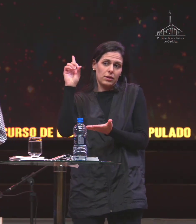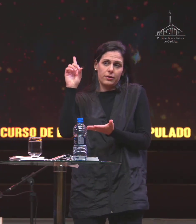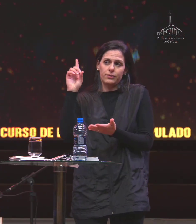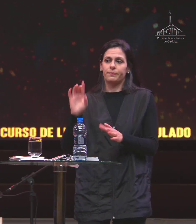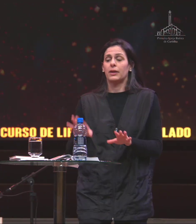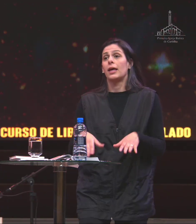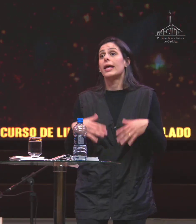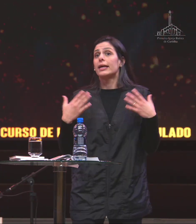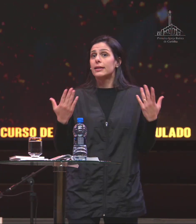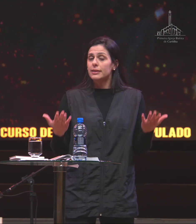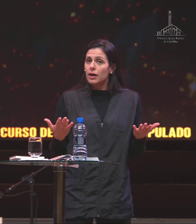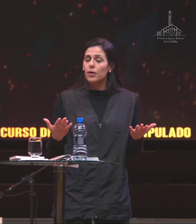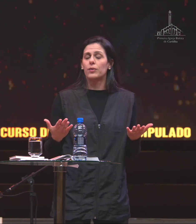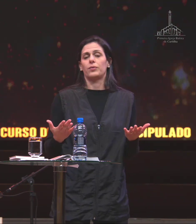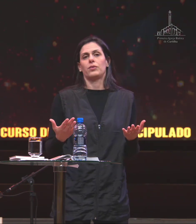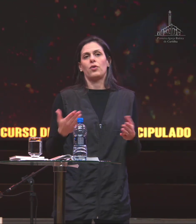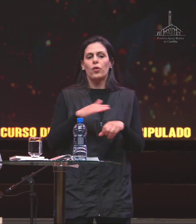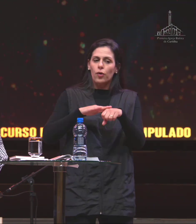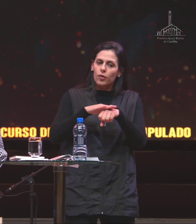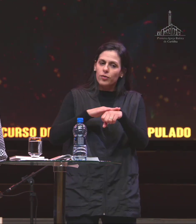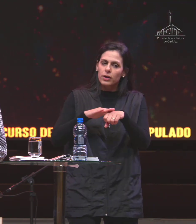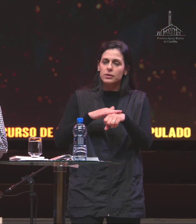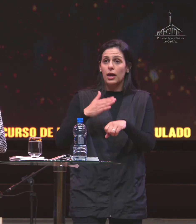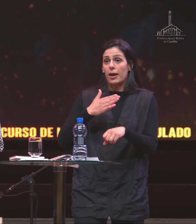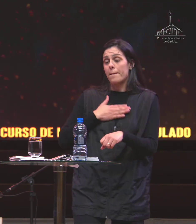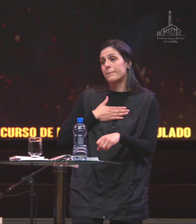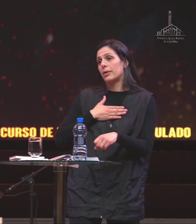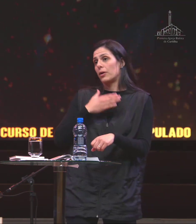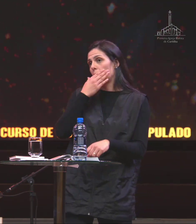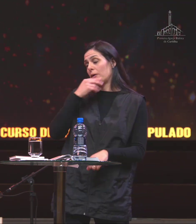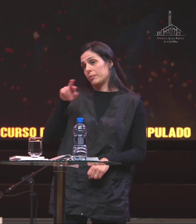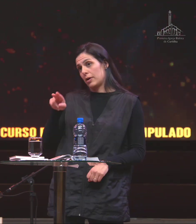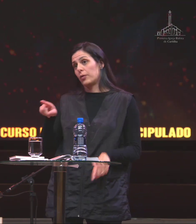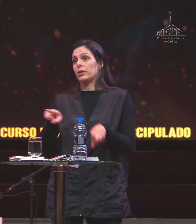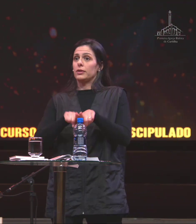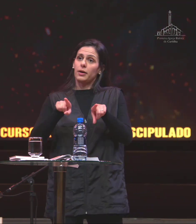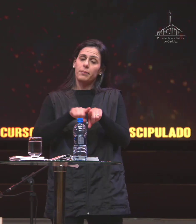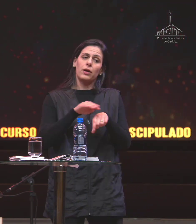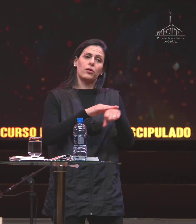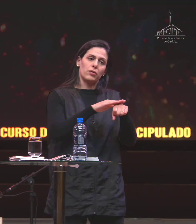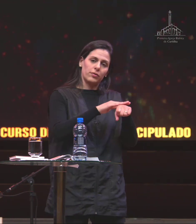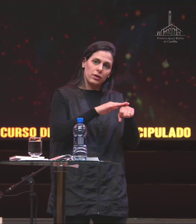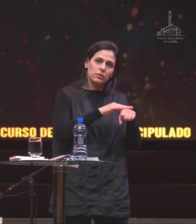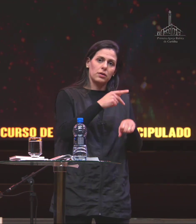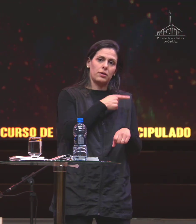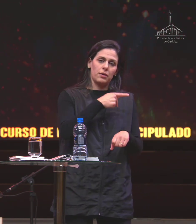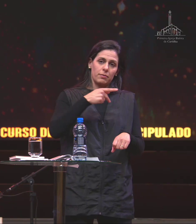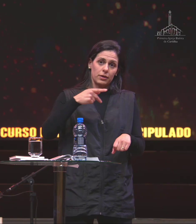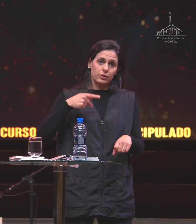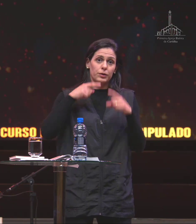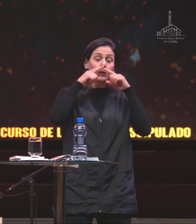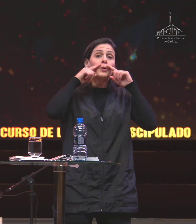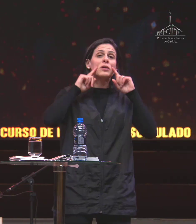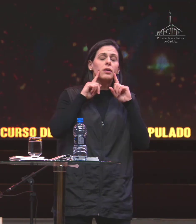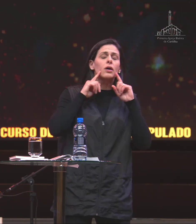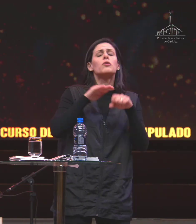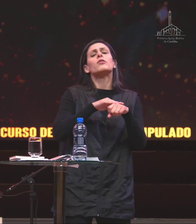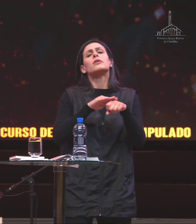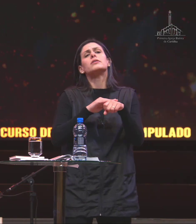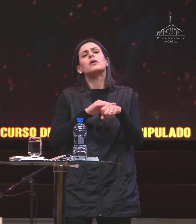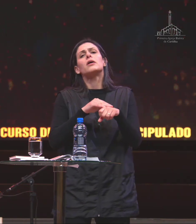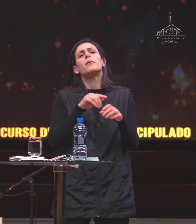eu não entendia. Então, eu até lembrava das coisas, mas daí me dava tipo um pavor pequeno, assim. Mas eu acho lindo Libras, né? Queria poder fazer